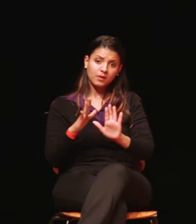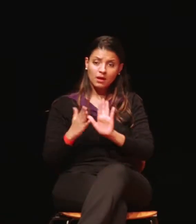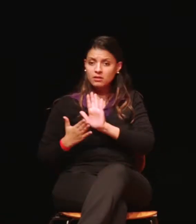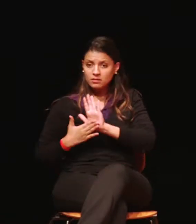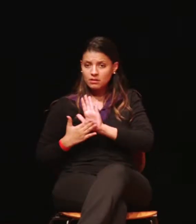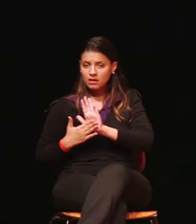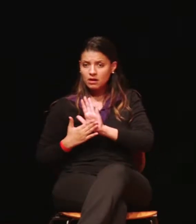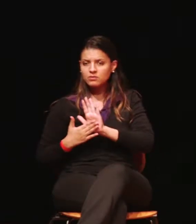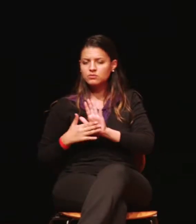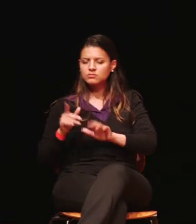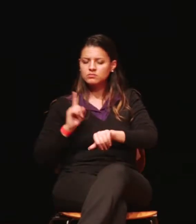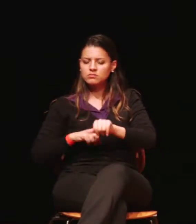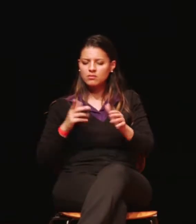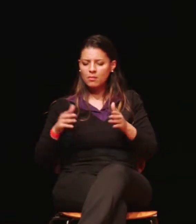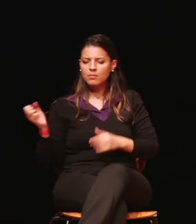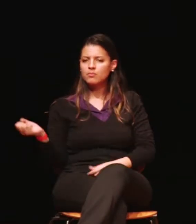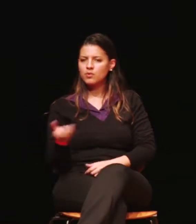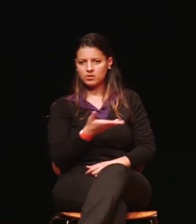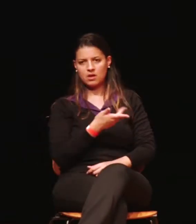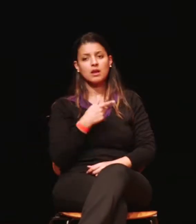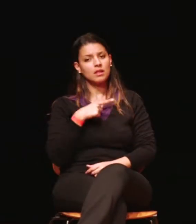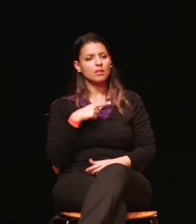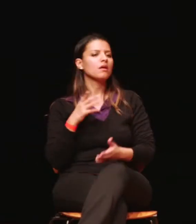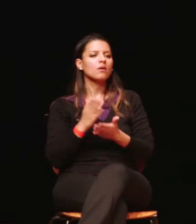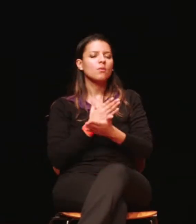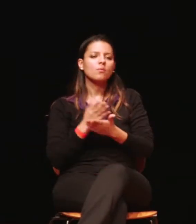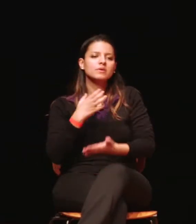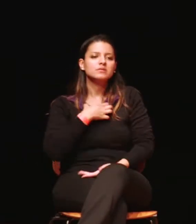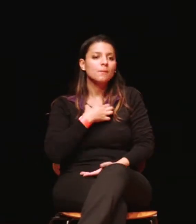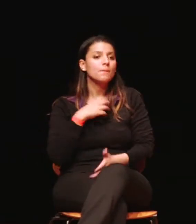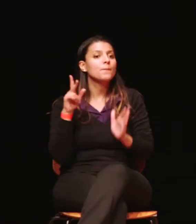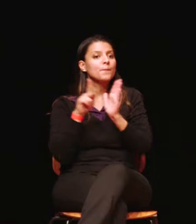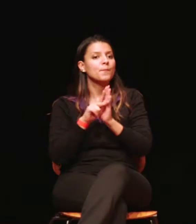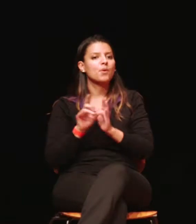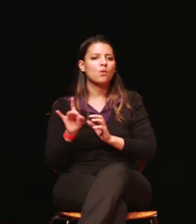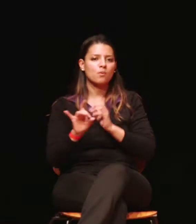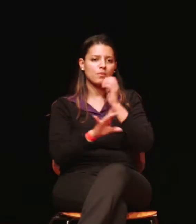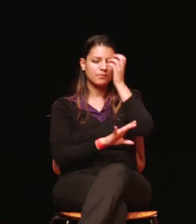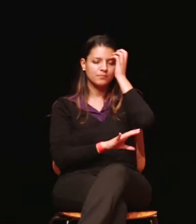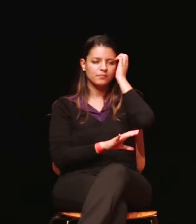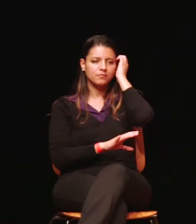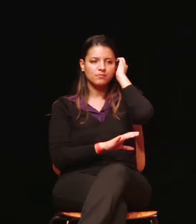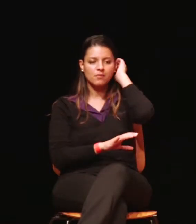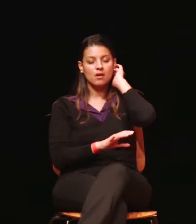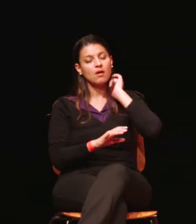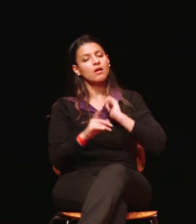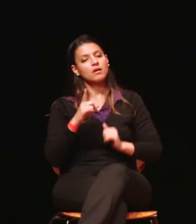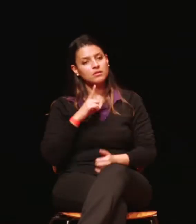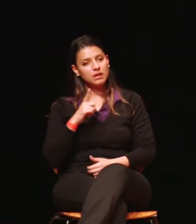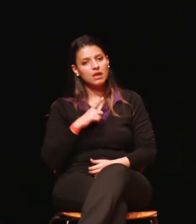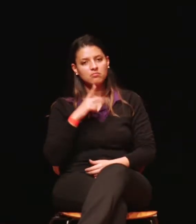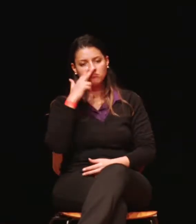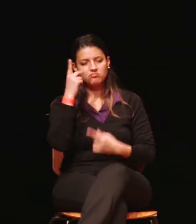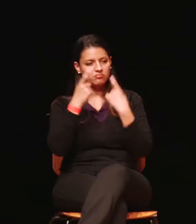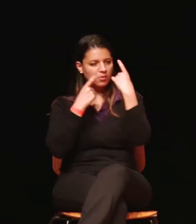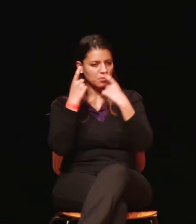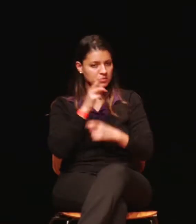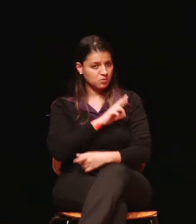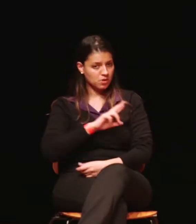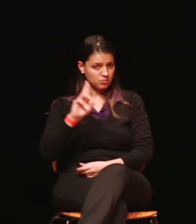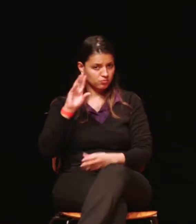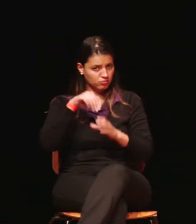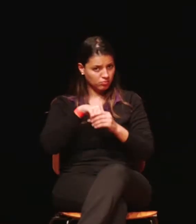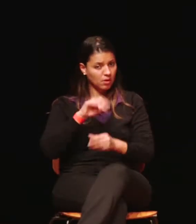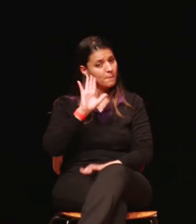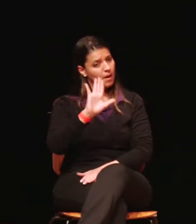puerícia da época moderna têm características próprias. Eles apresentam preocupações religiosas, mas, ao